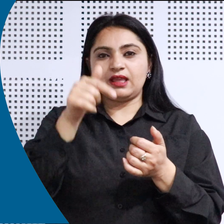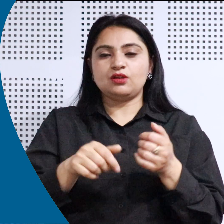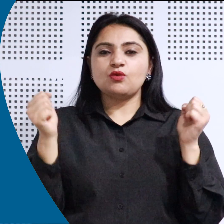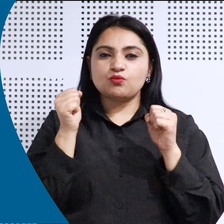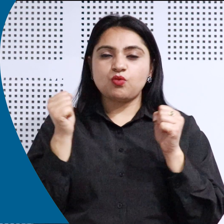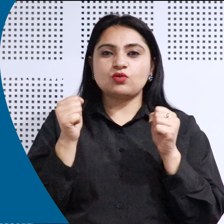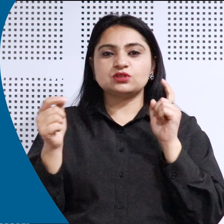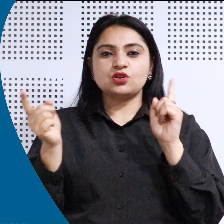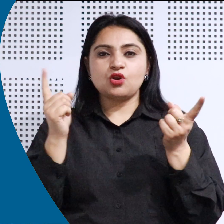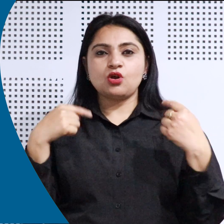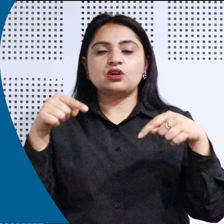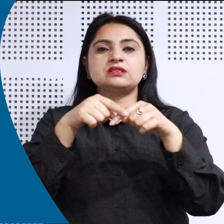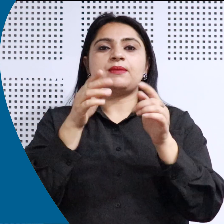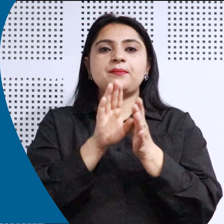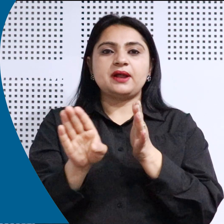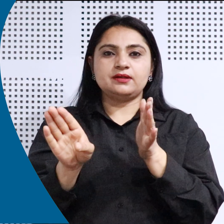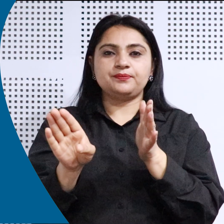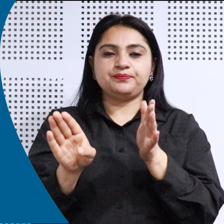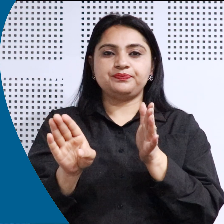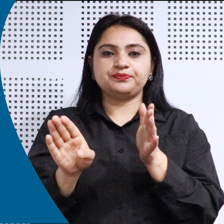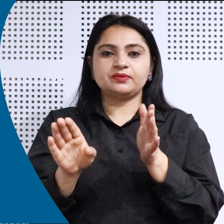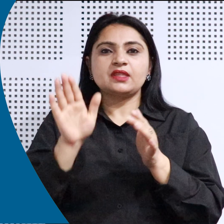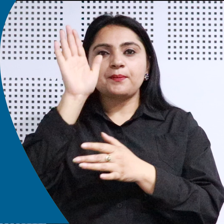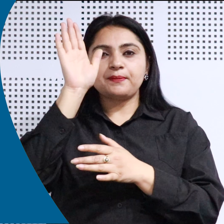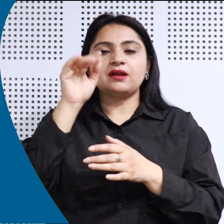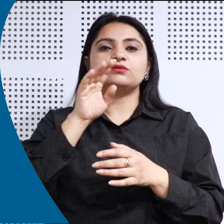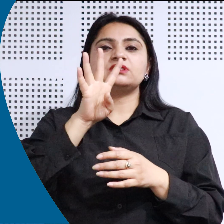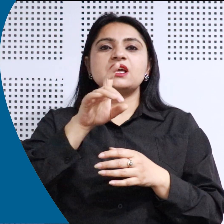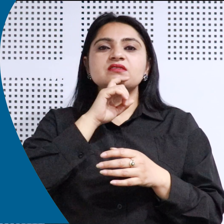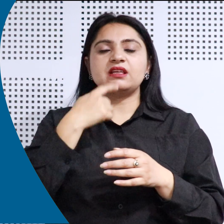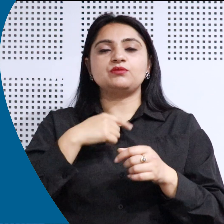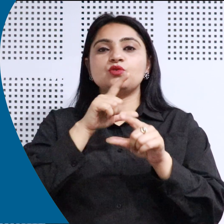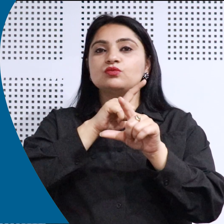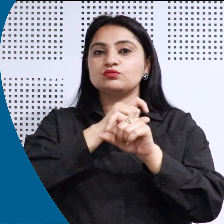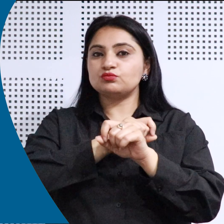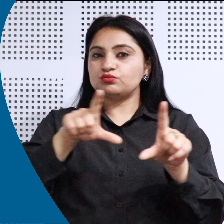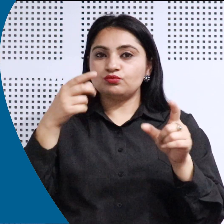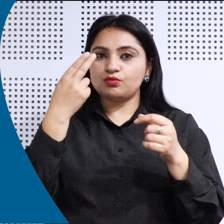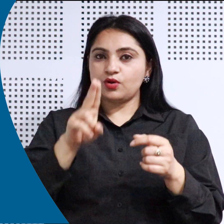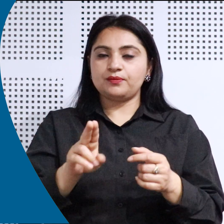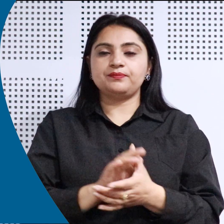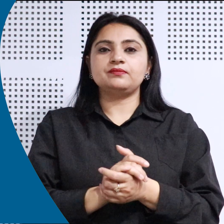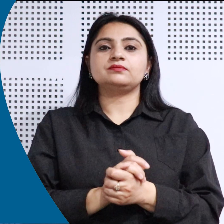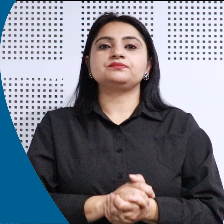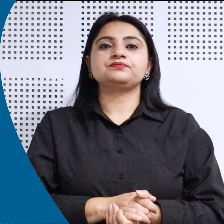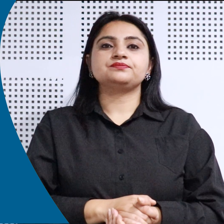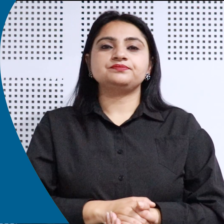पौषको नगर सभाद्वारा चाहिँ जो फागुन 4 गते हाम्रो चाहिँ सम्पन्न भएको थियो 12औं नगर सभा।